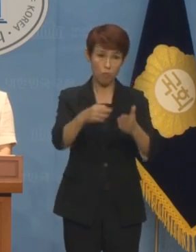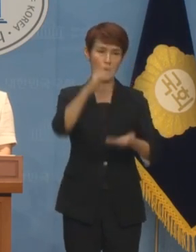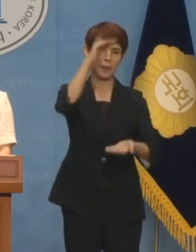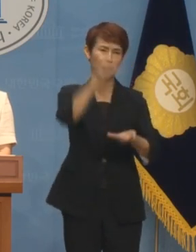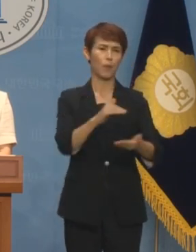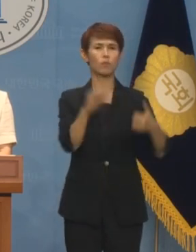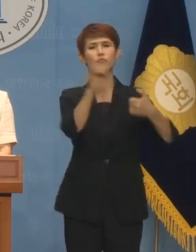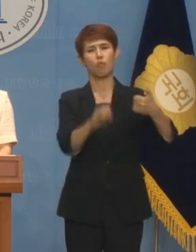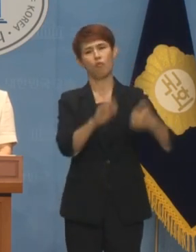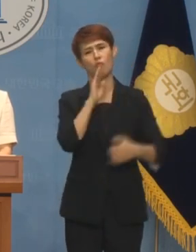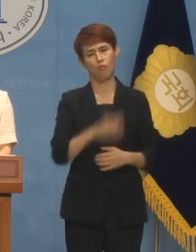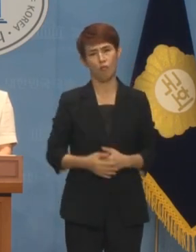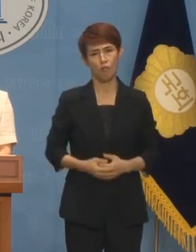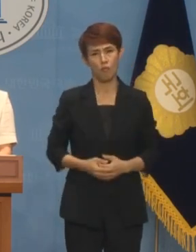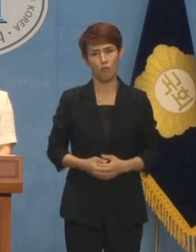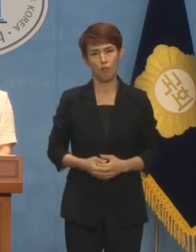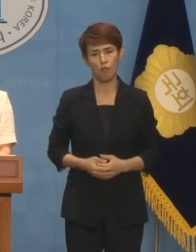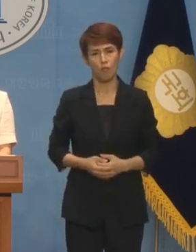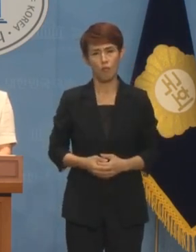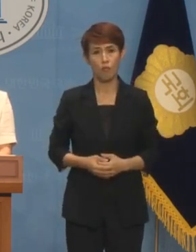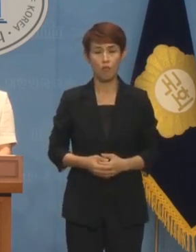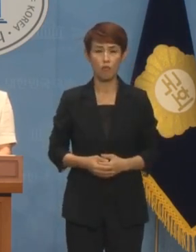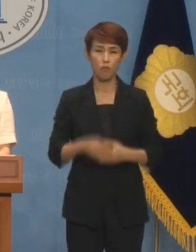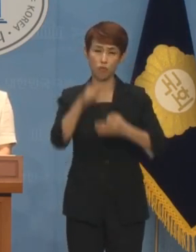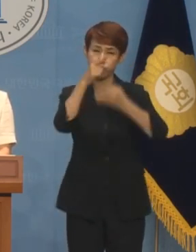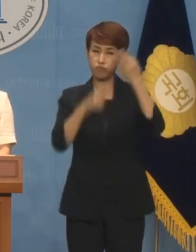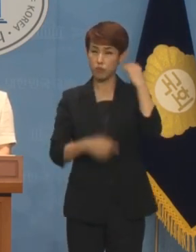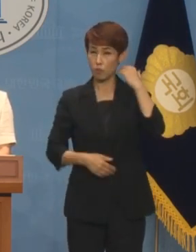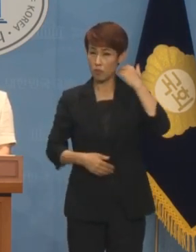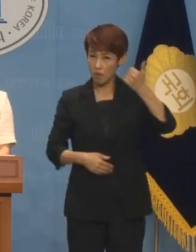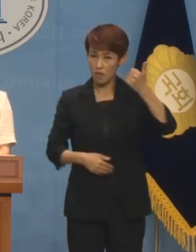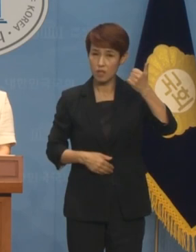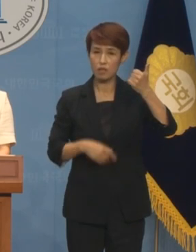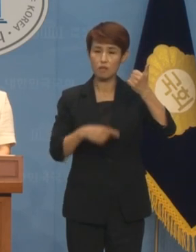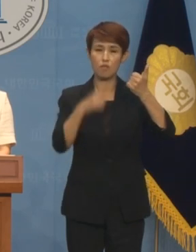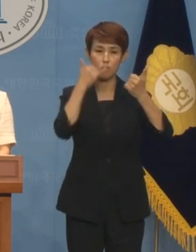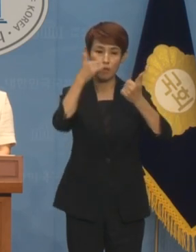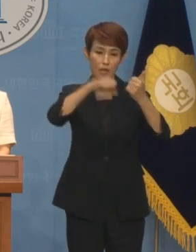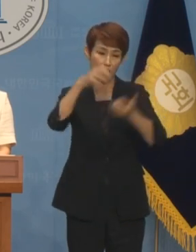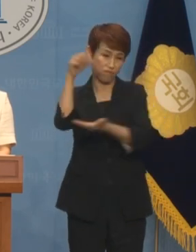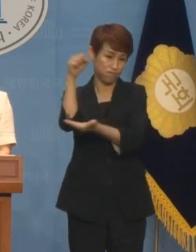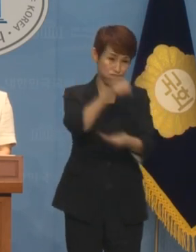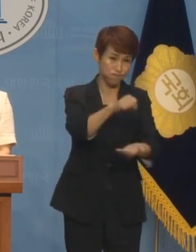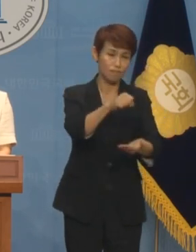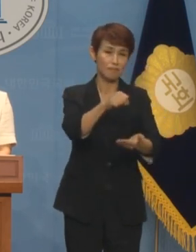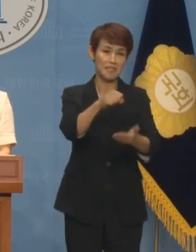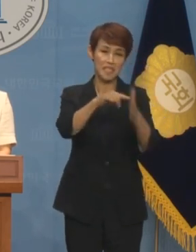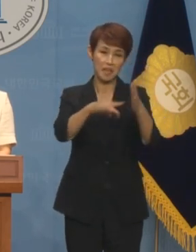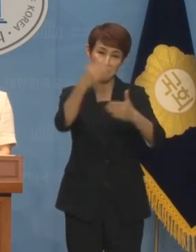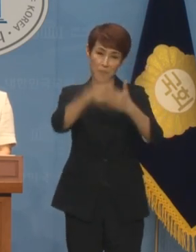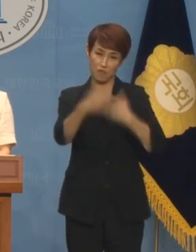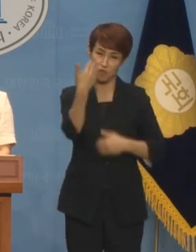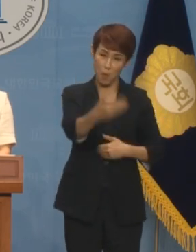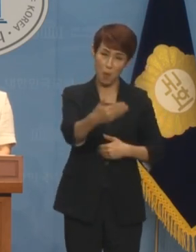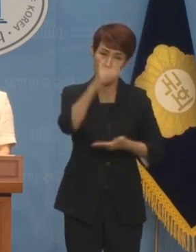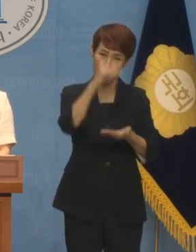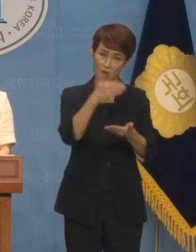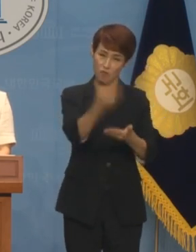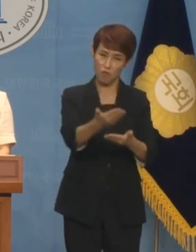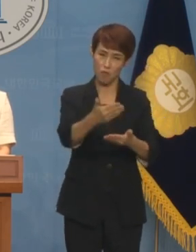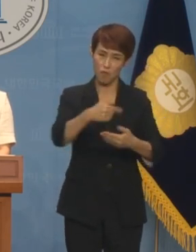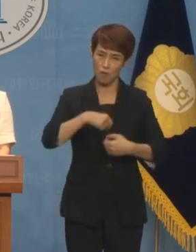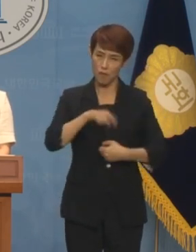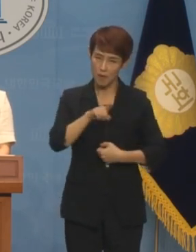감소합니다. 바로 이것이 윤석열 대통령이 상속세율을 대폭 낮추겠다라고 말하는 진심일